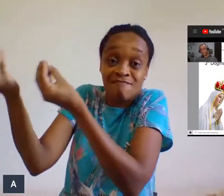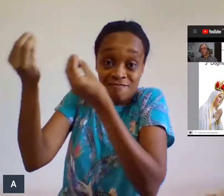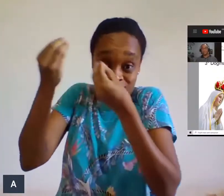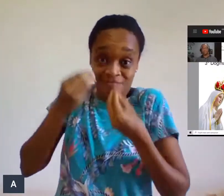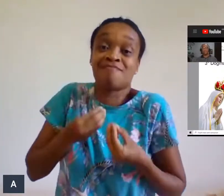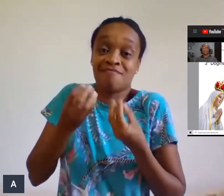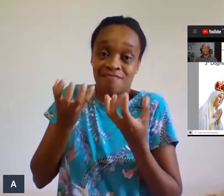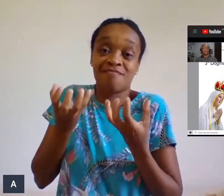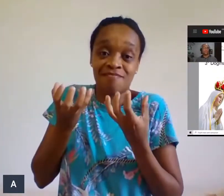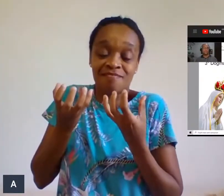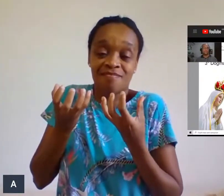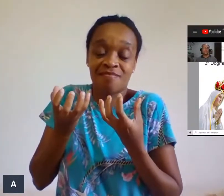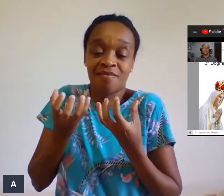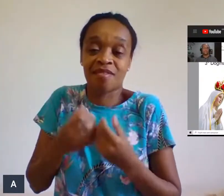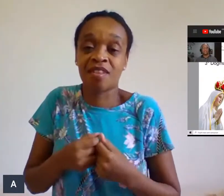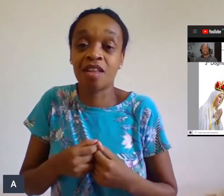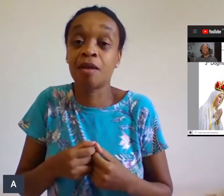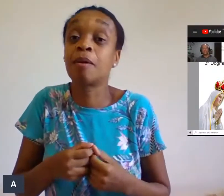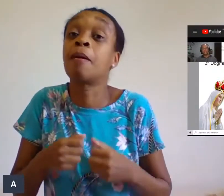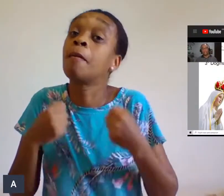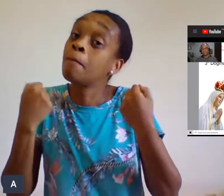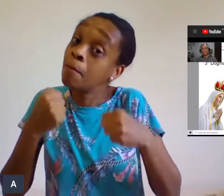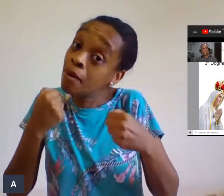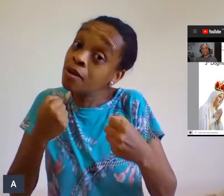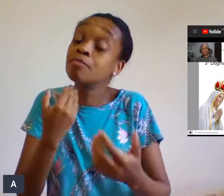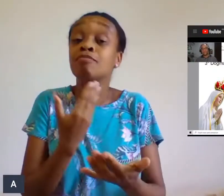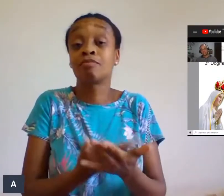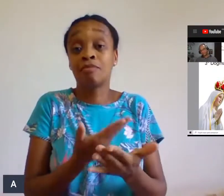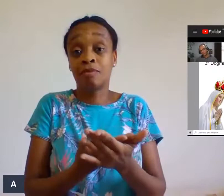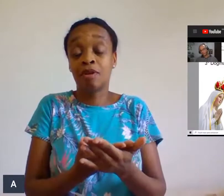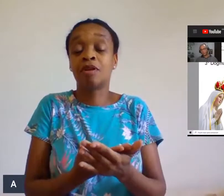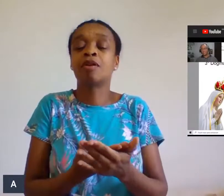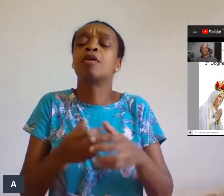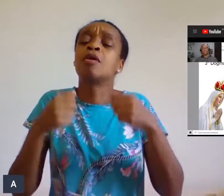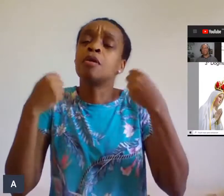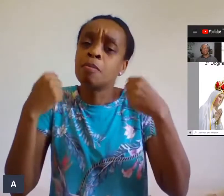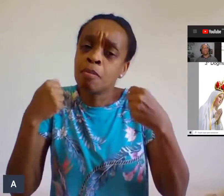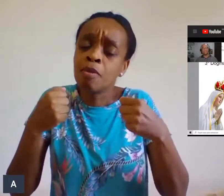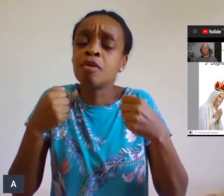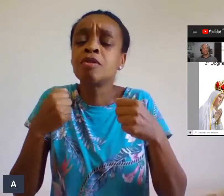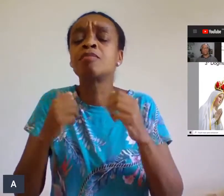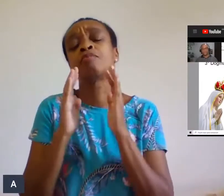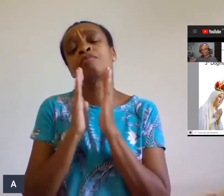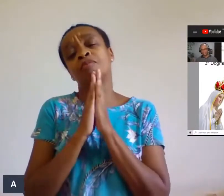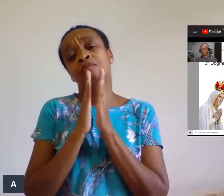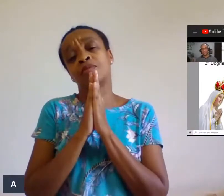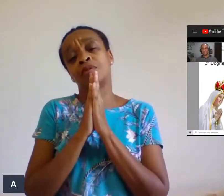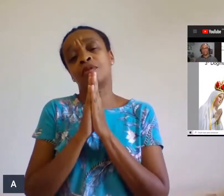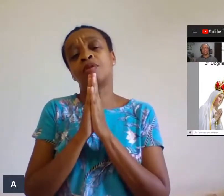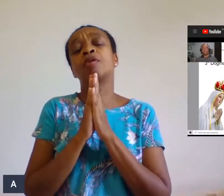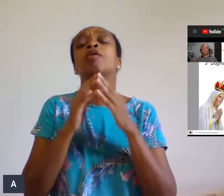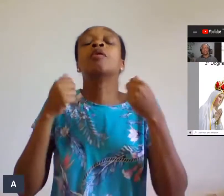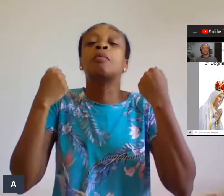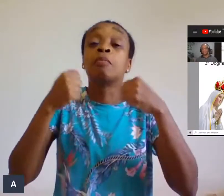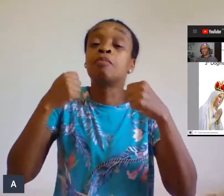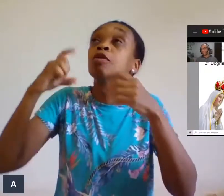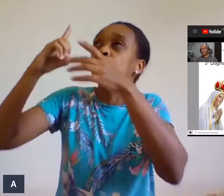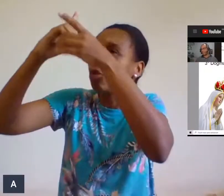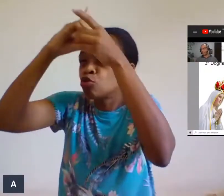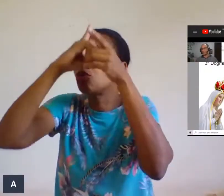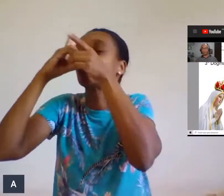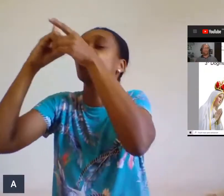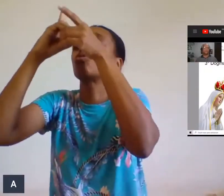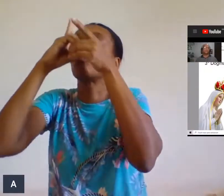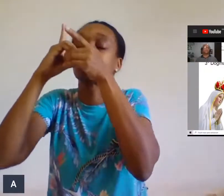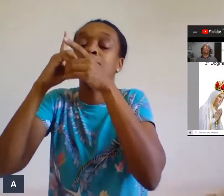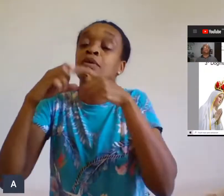isso precisamos estudar, precisamos rezar, precisamos nos unir a Deus, precisamos ler, precisamos